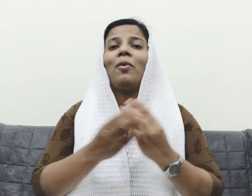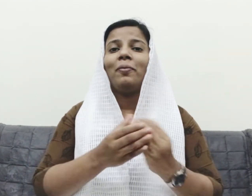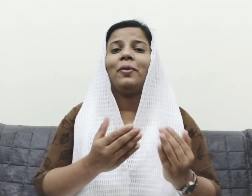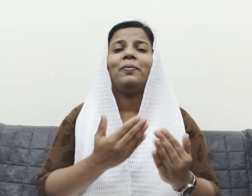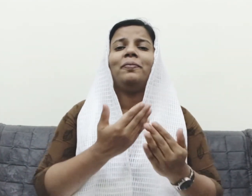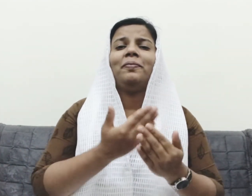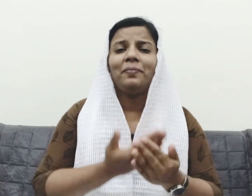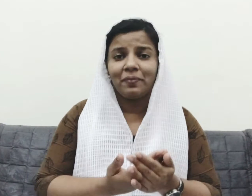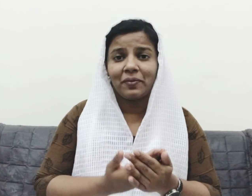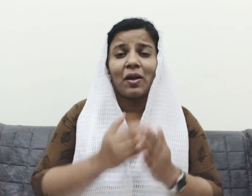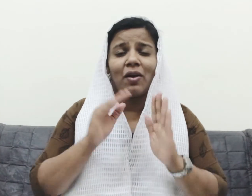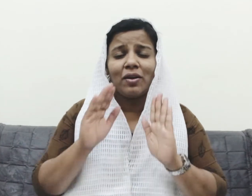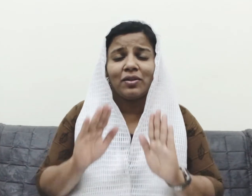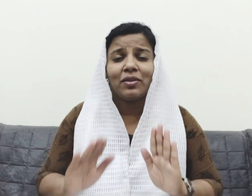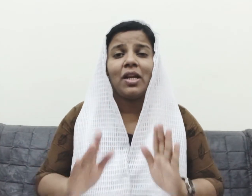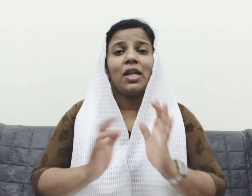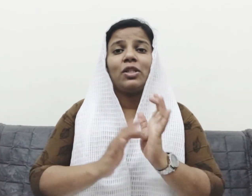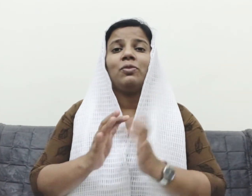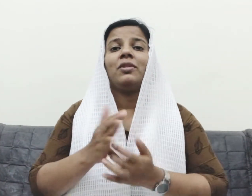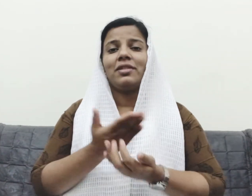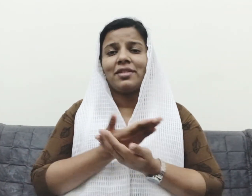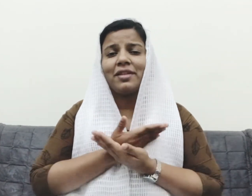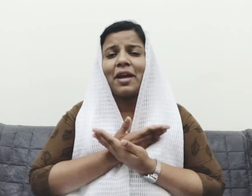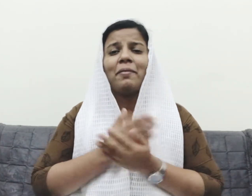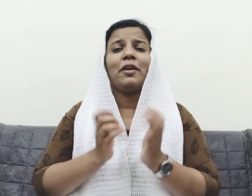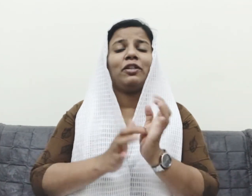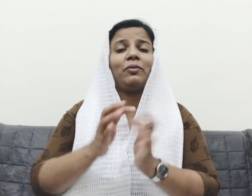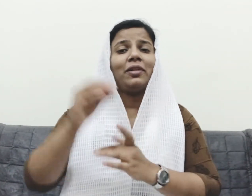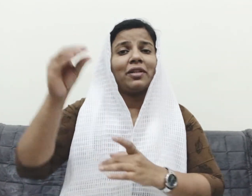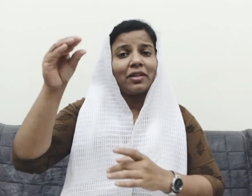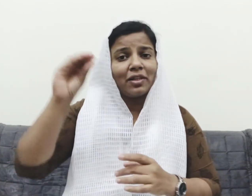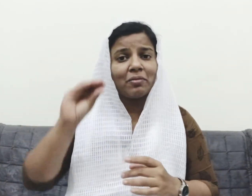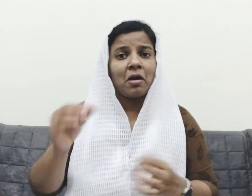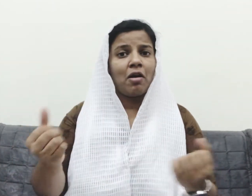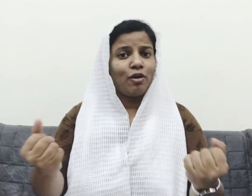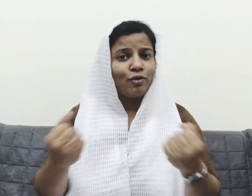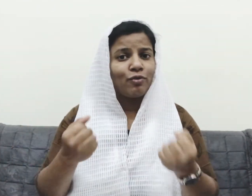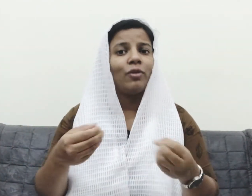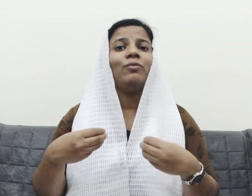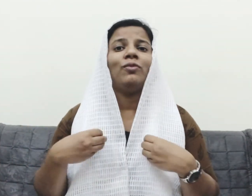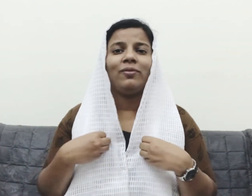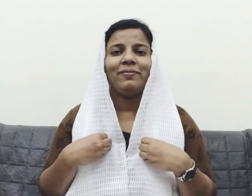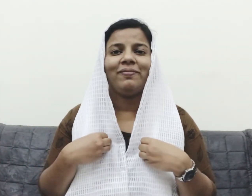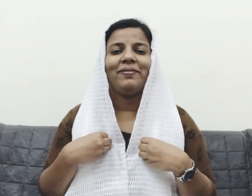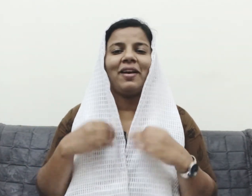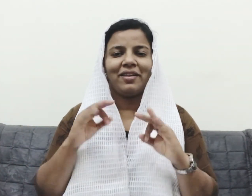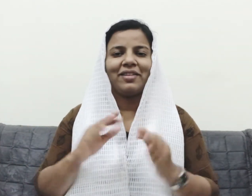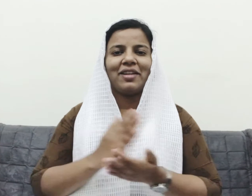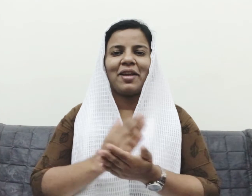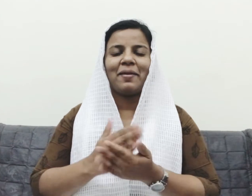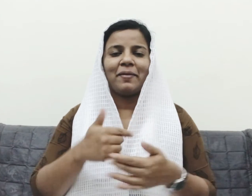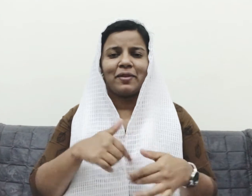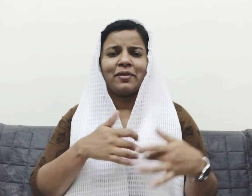കാരണം അത്രമാത്രം ദൈവത്തിൻ്റെ സ്നേഹമല്ലേ, കൃപയല്ലേ നമ്മൾ ആരോഗ്യത്തോടെ ഇരിക്കുന്നത്. അതുകൊണ്ട് നന്ദി നിറഞ്ഞ ഹൃദയത്തോടെ,